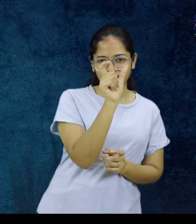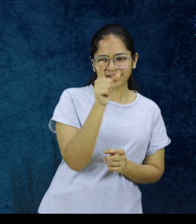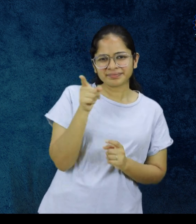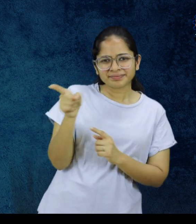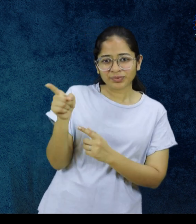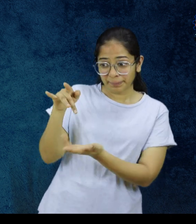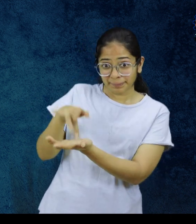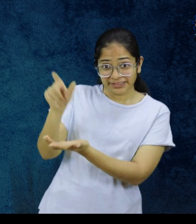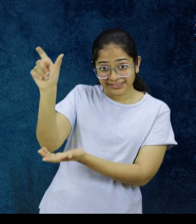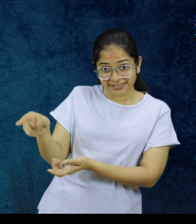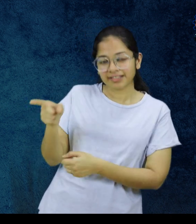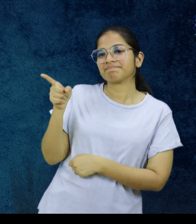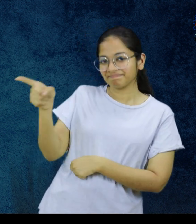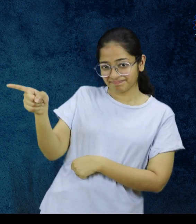जहां पर होगी